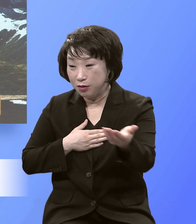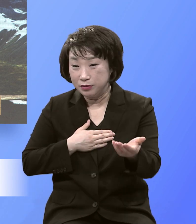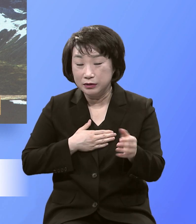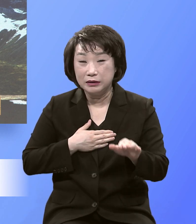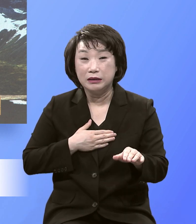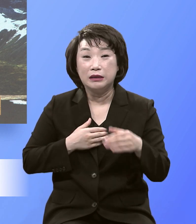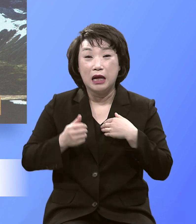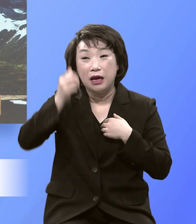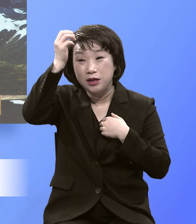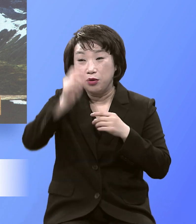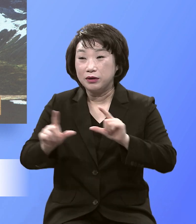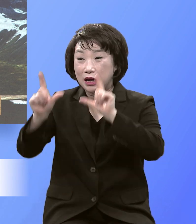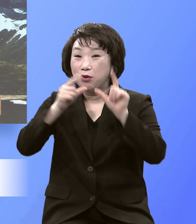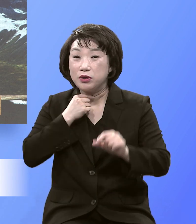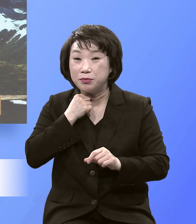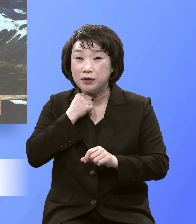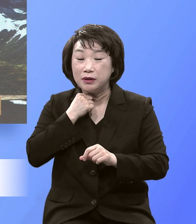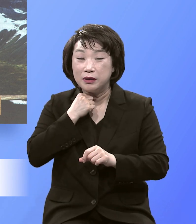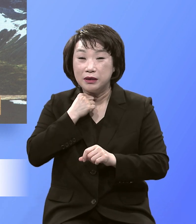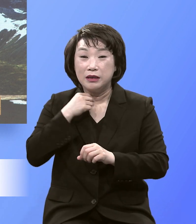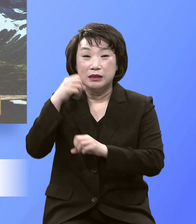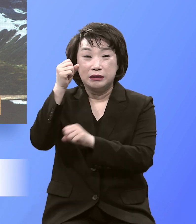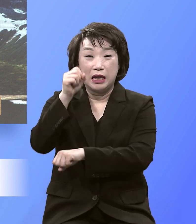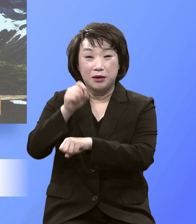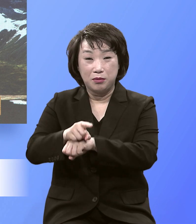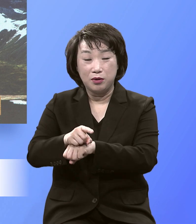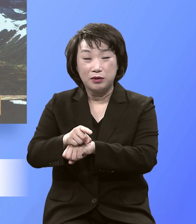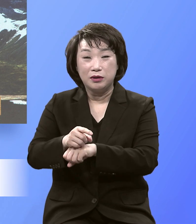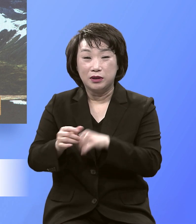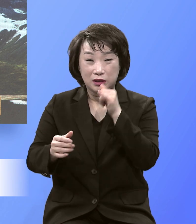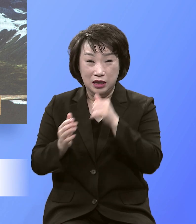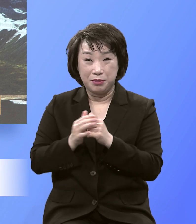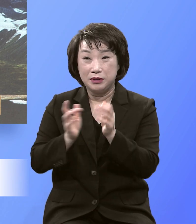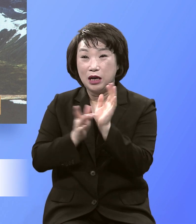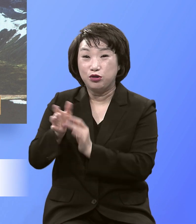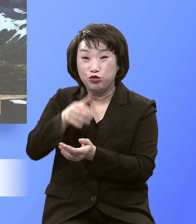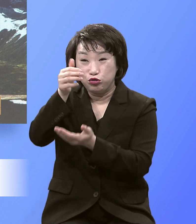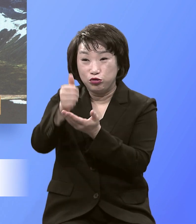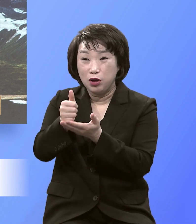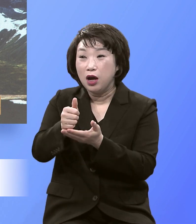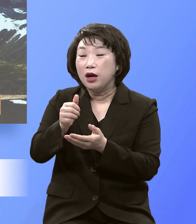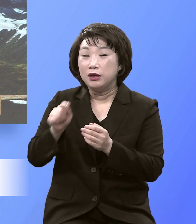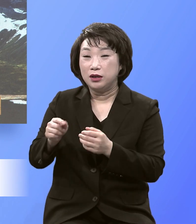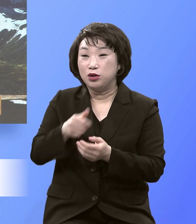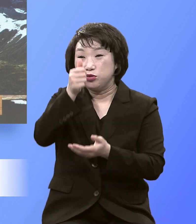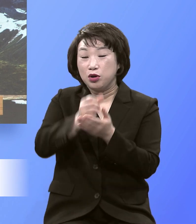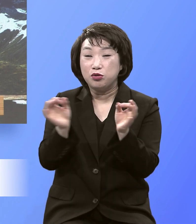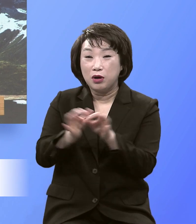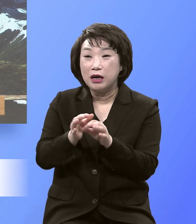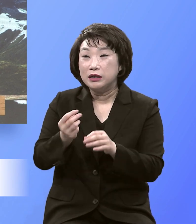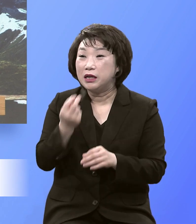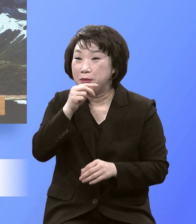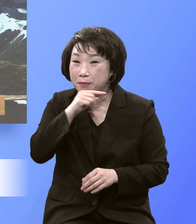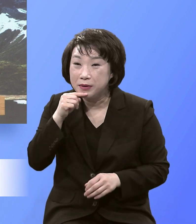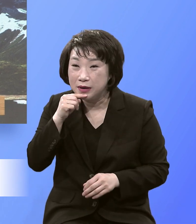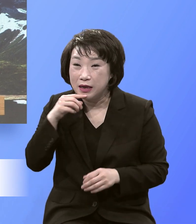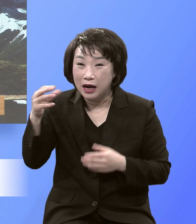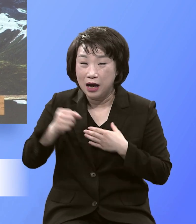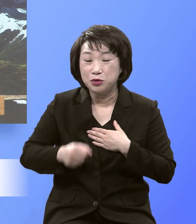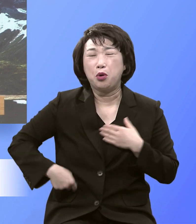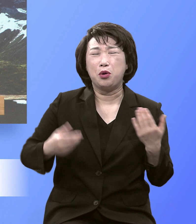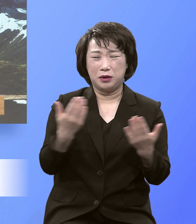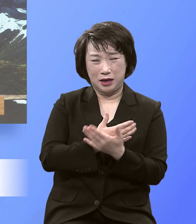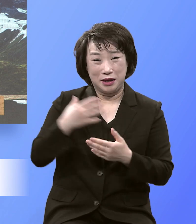자기 영혼이 살고자 하는 생존의 본능으로 예수 그리스도의 속죄의 생명의 피를 회개로